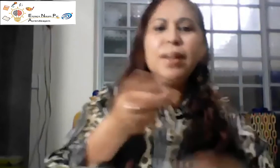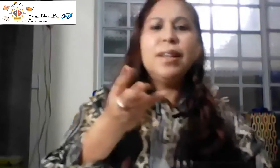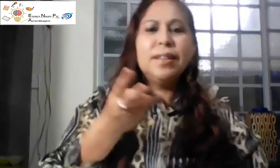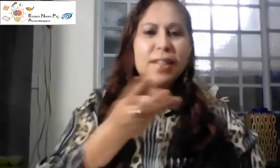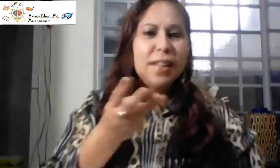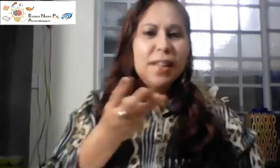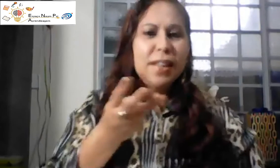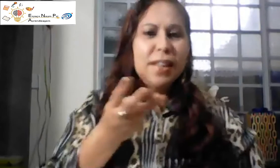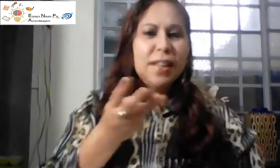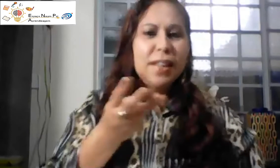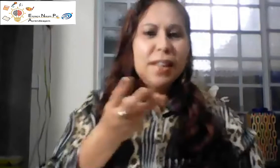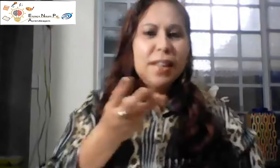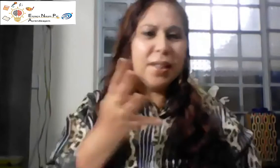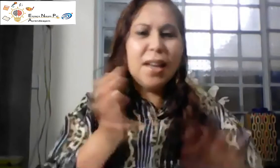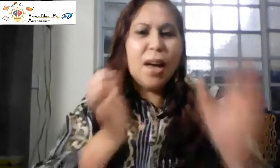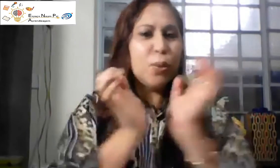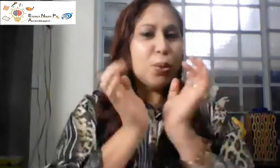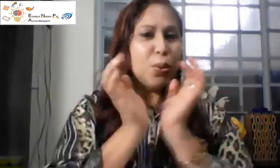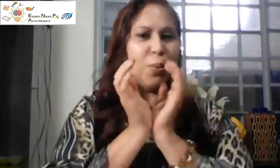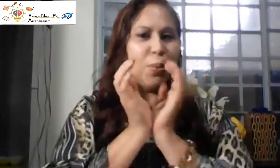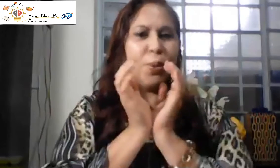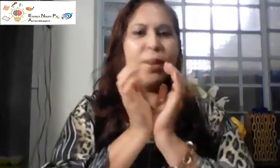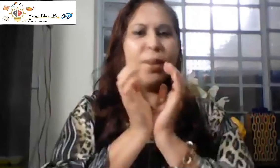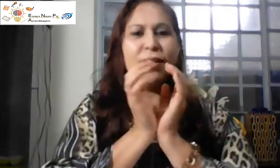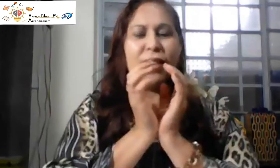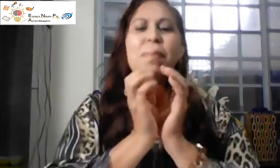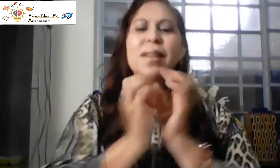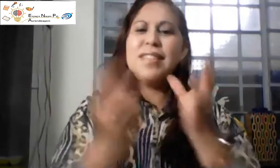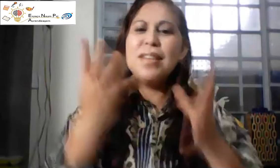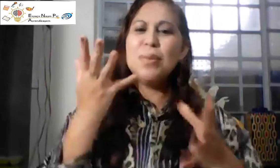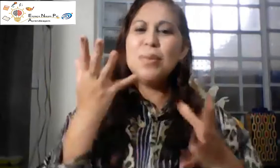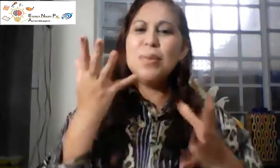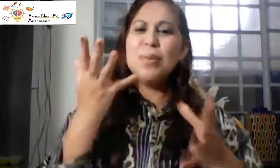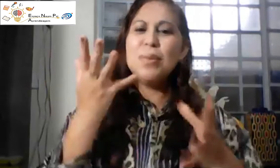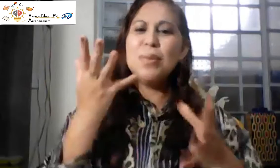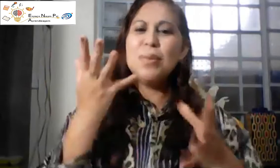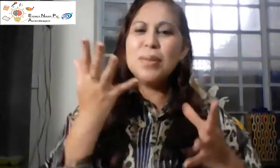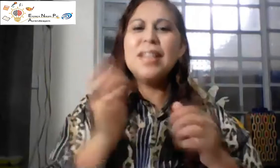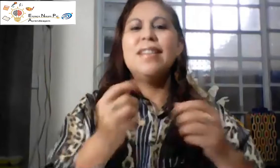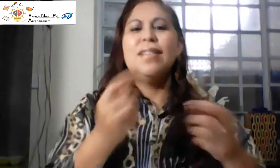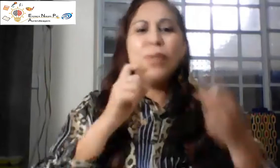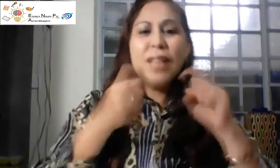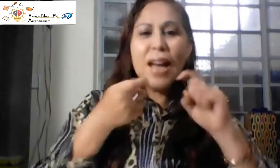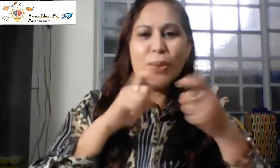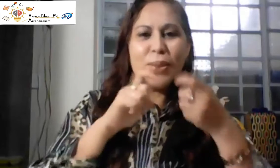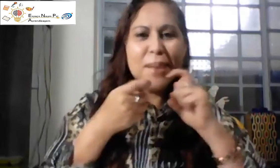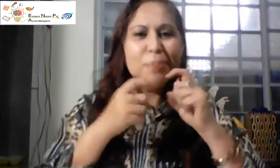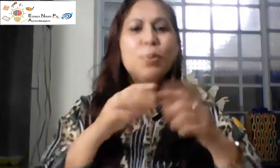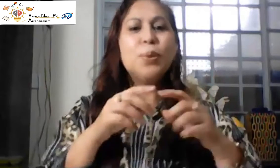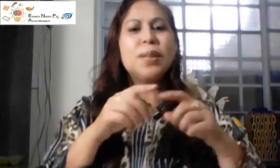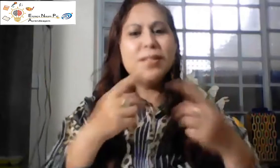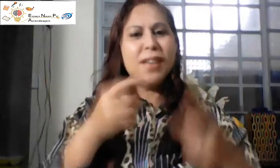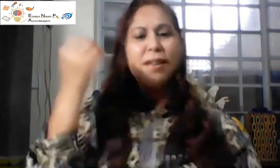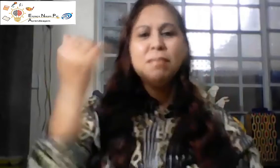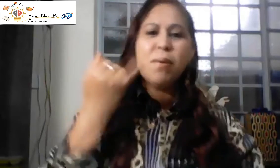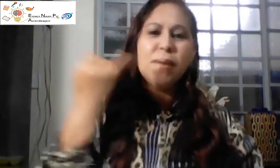Dual, trial, quatrial, grupo. Vai aparecer hoje no diálogo, né?